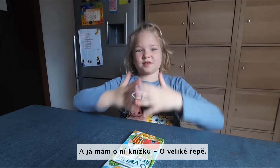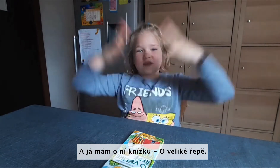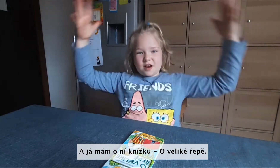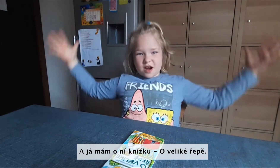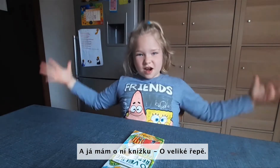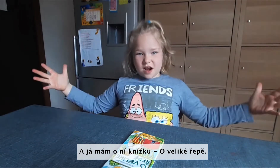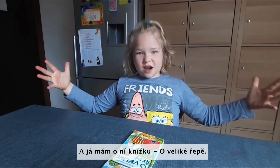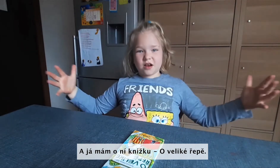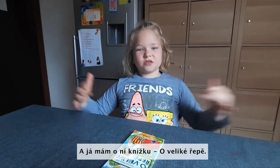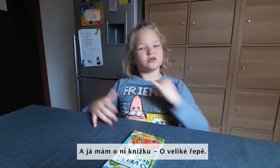O veliké řepě.